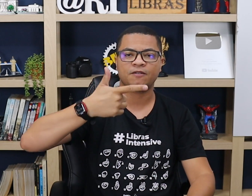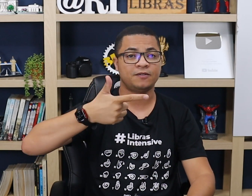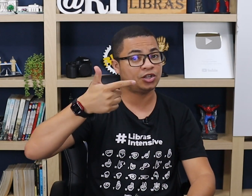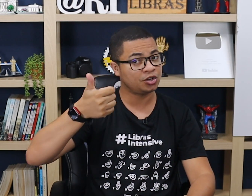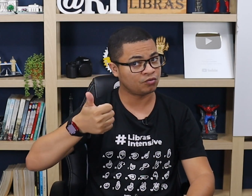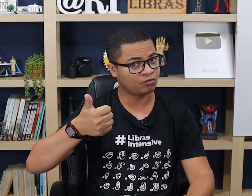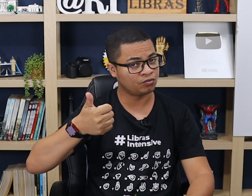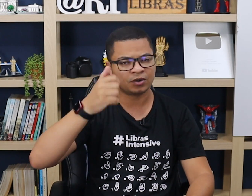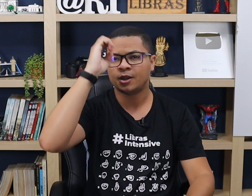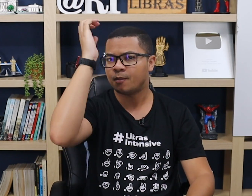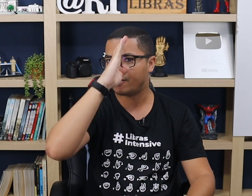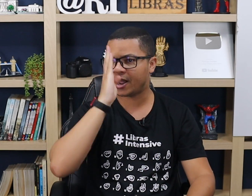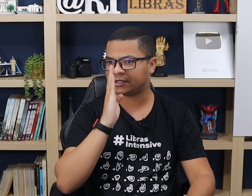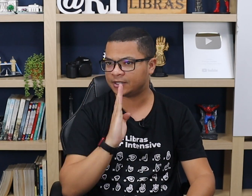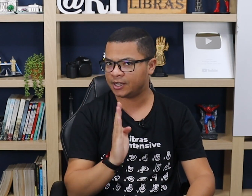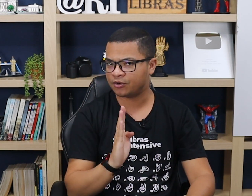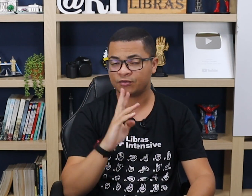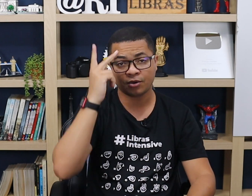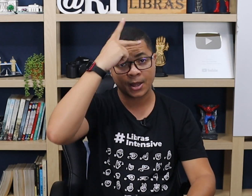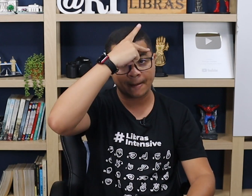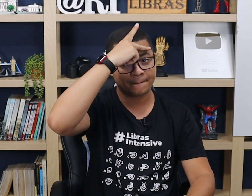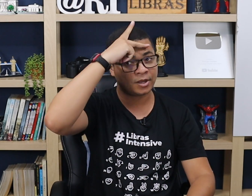2021 Brasil pessoas